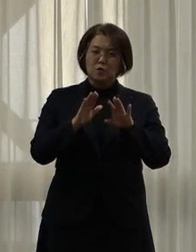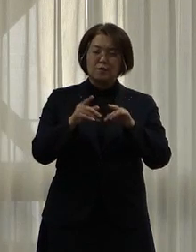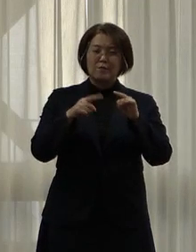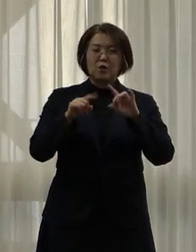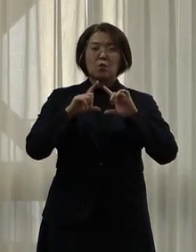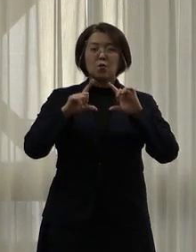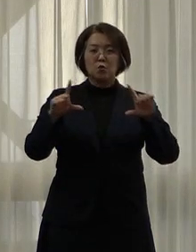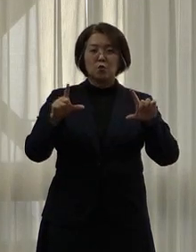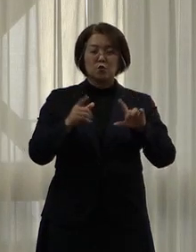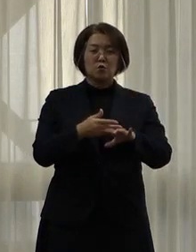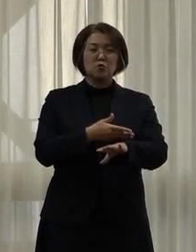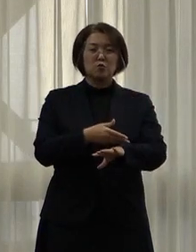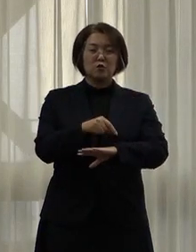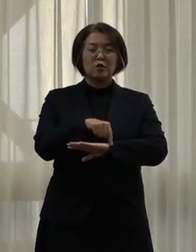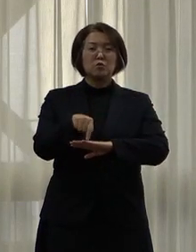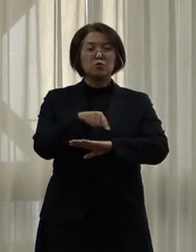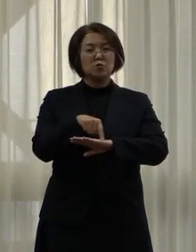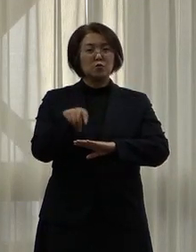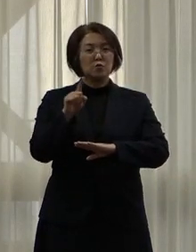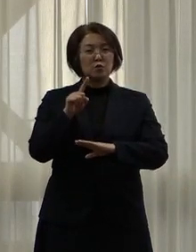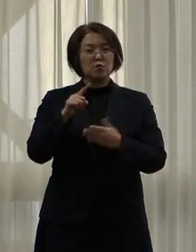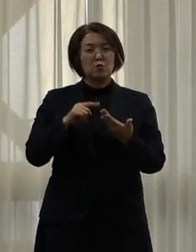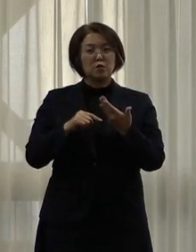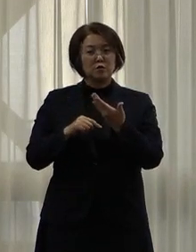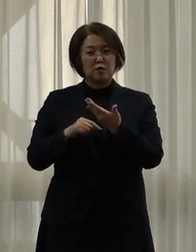ジュールの見通しがあれば教えてください。